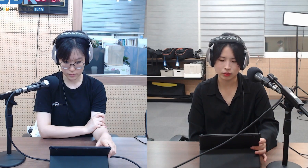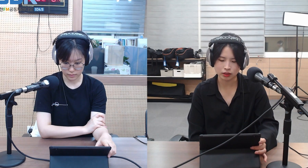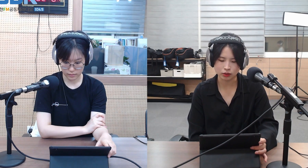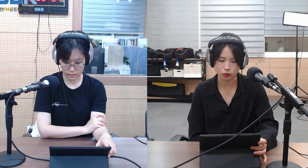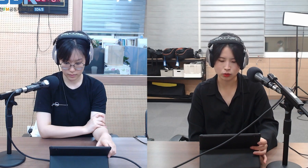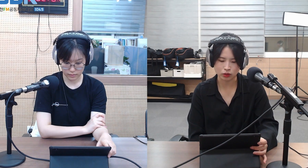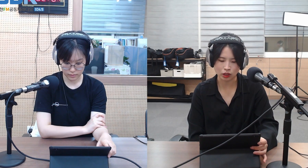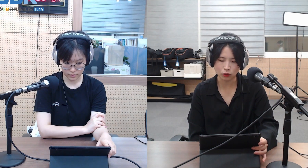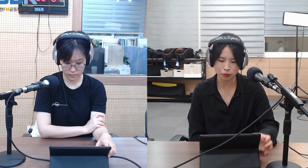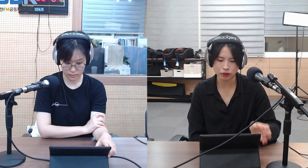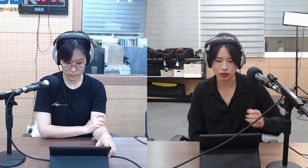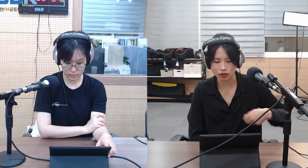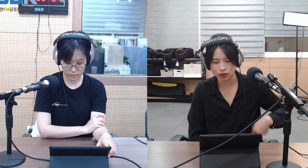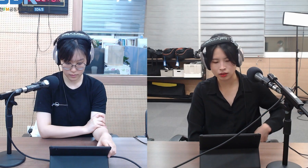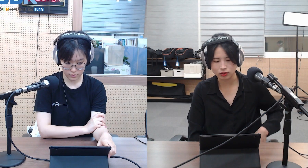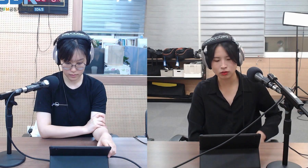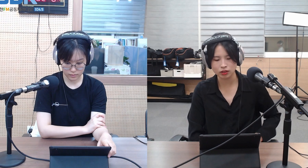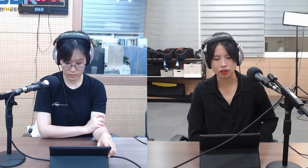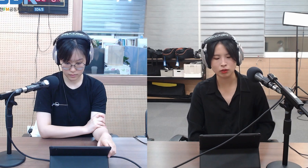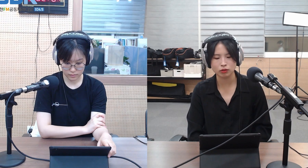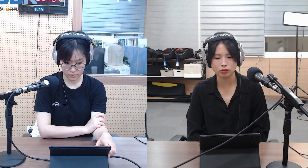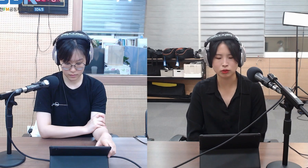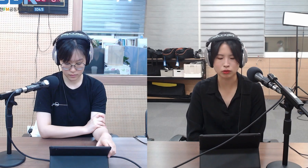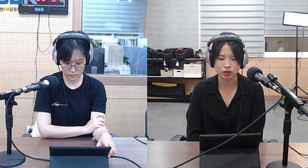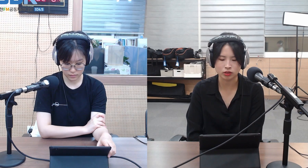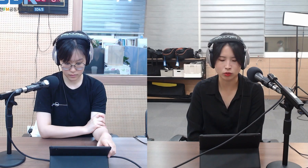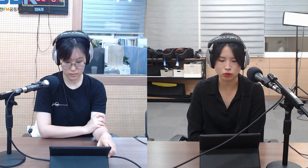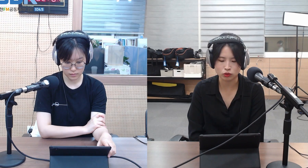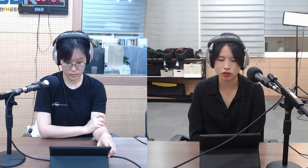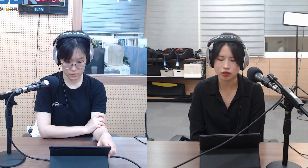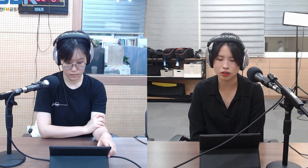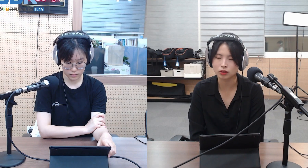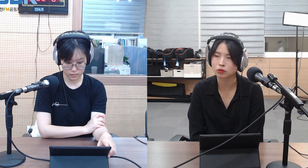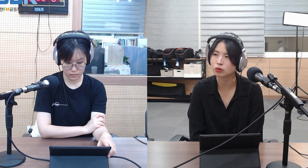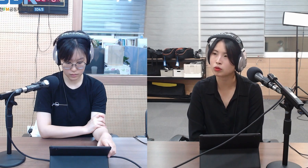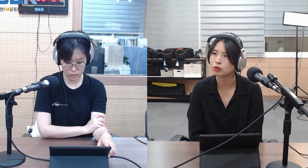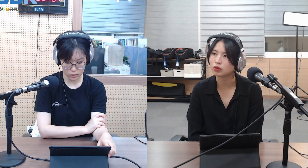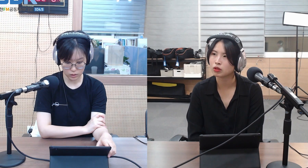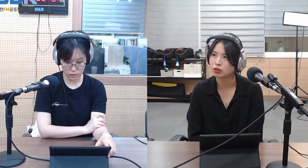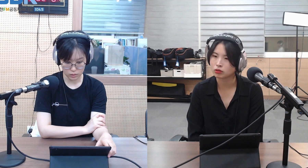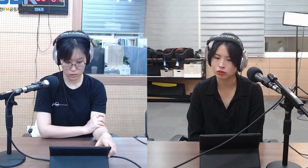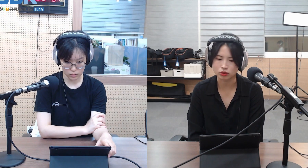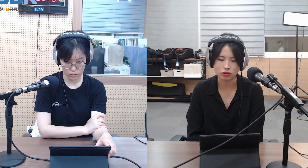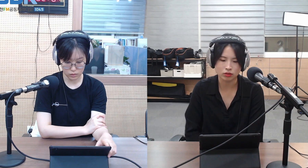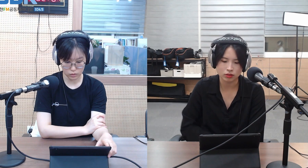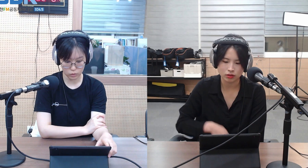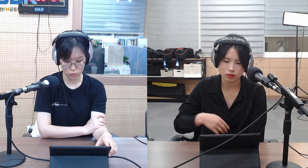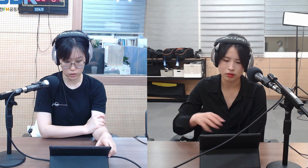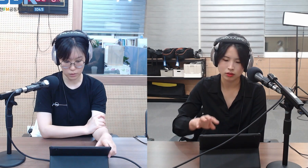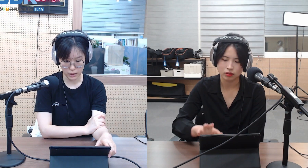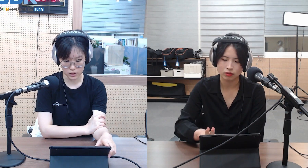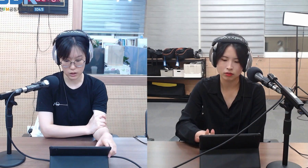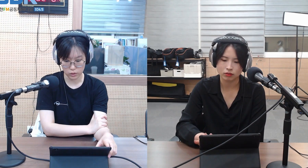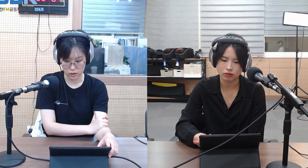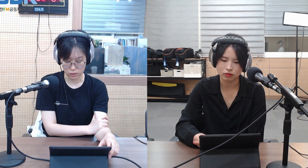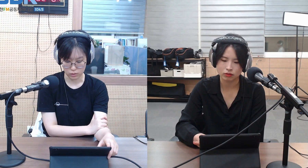달에 또 9번의 성인권 교육까지 또 추진한다고. 맞아요. 그죠? 그것도 옥천 밖 지역에서